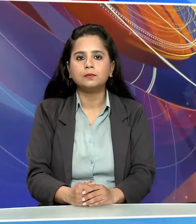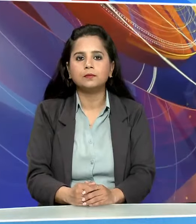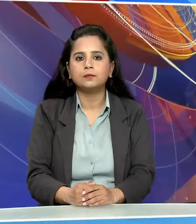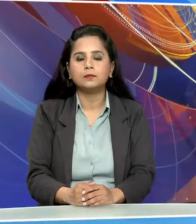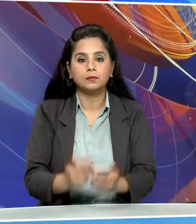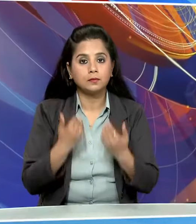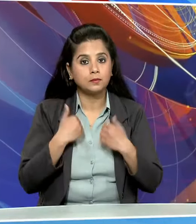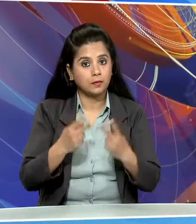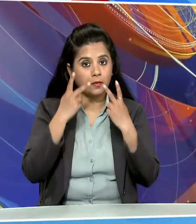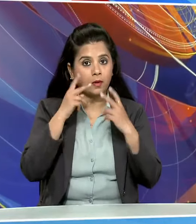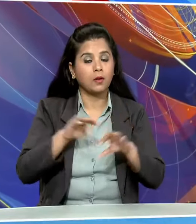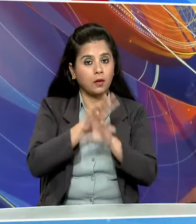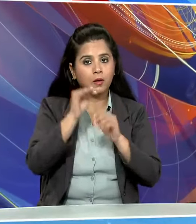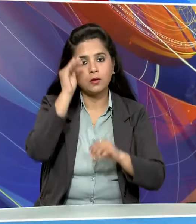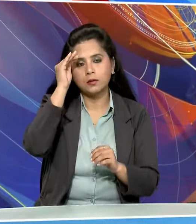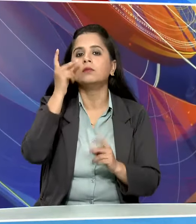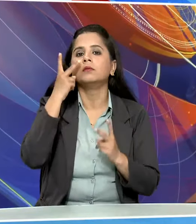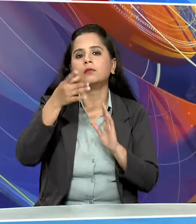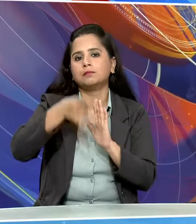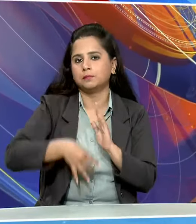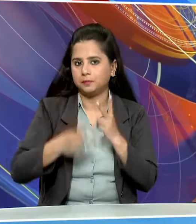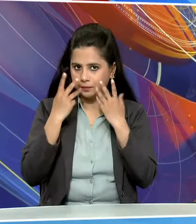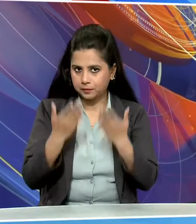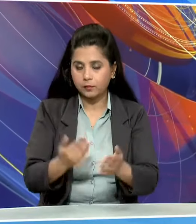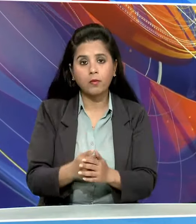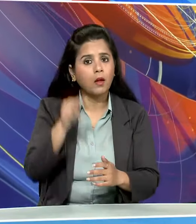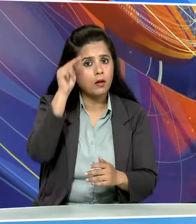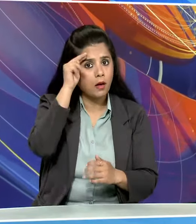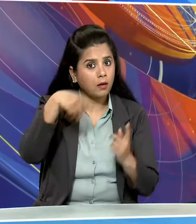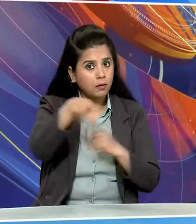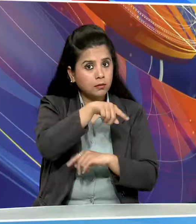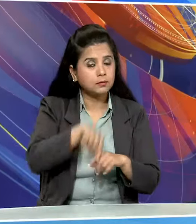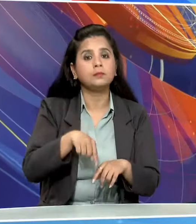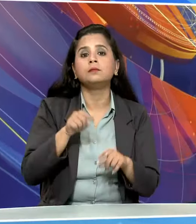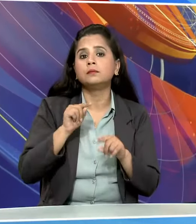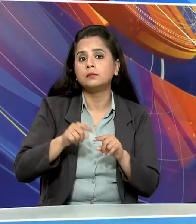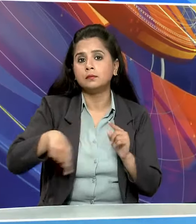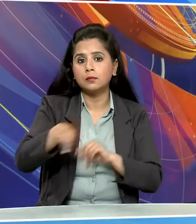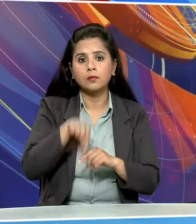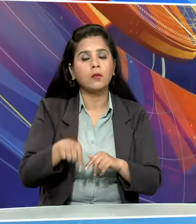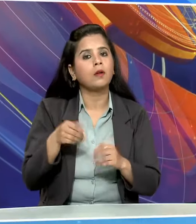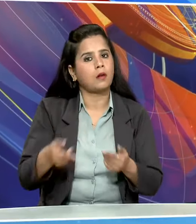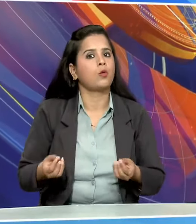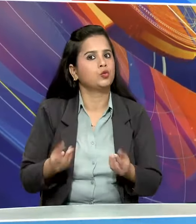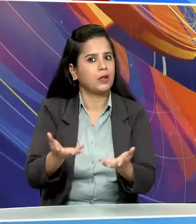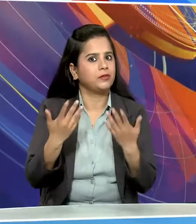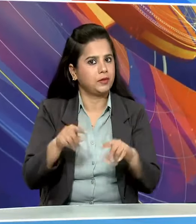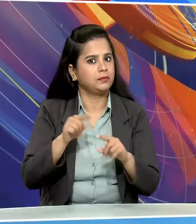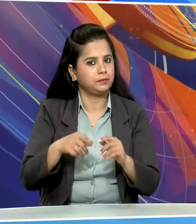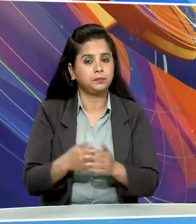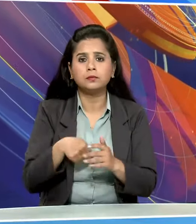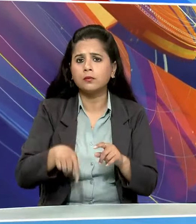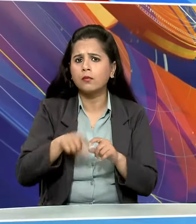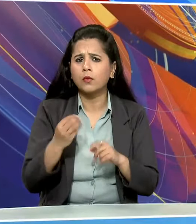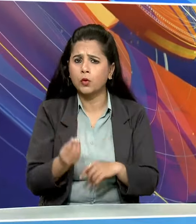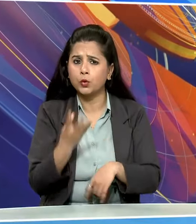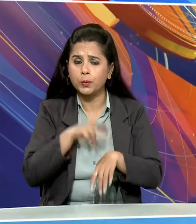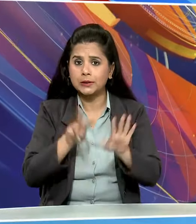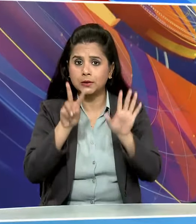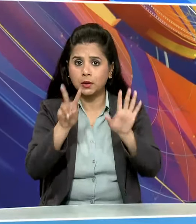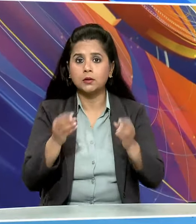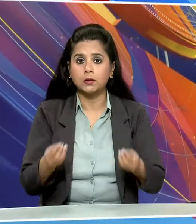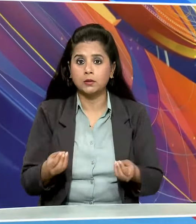तो आइए अब खबरों को देखते हैं विस्तार से। नागालैंड में विधानसभा चुनाव के लिए मतदान शुरू हो गया है। मतदान सुबह 7 बजे